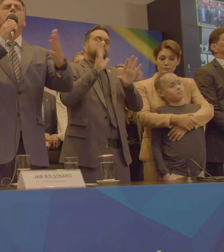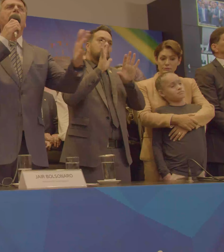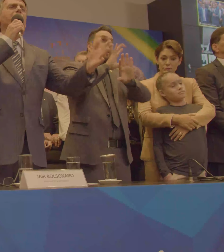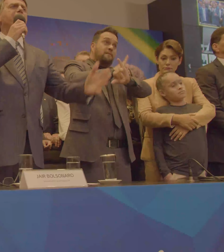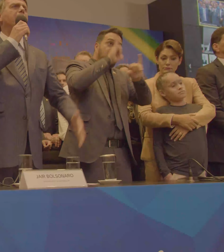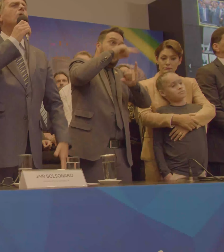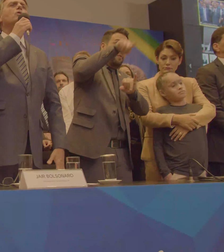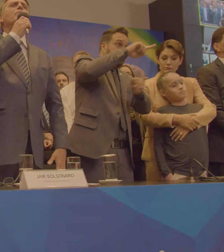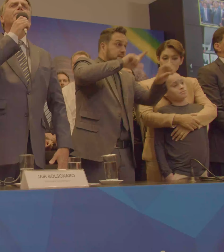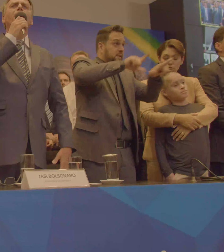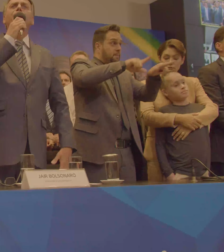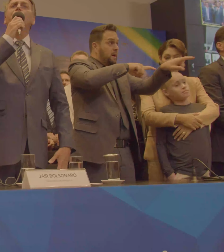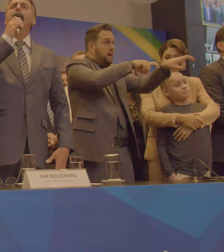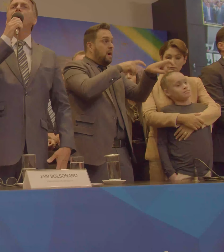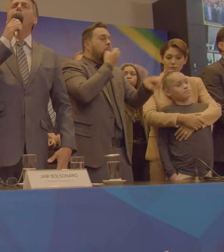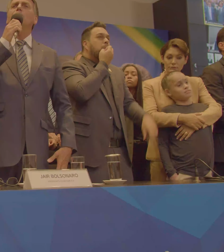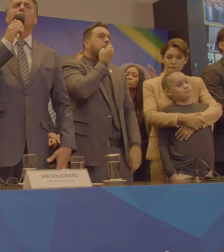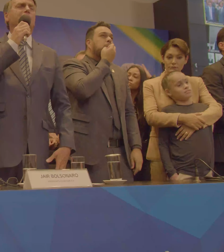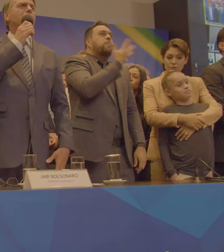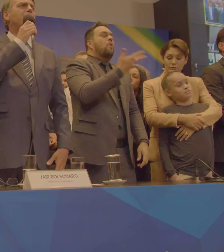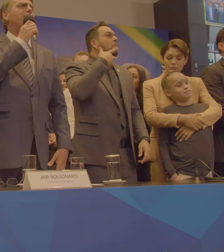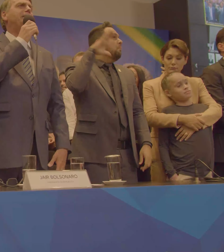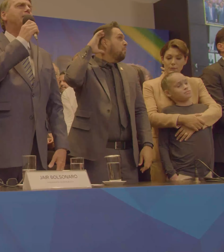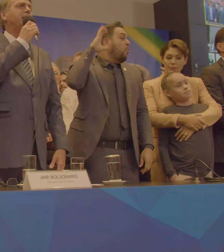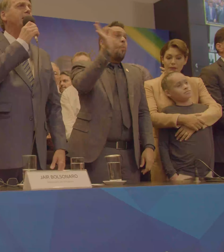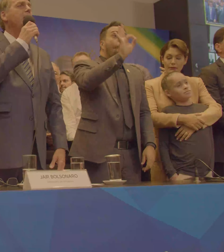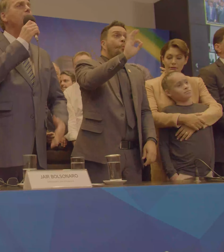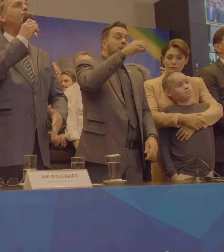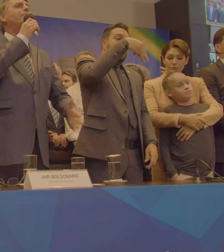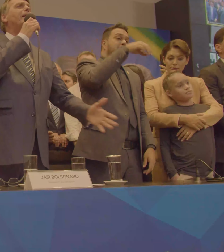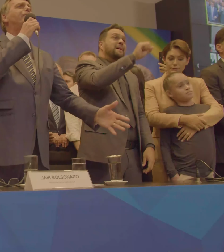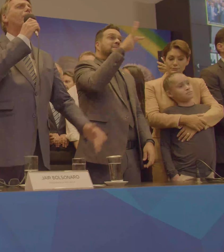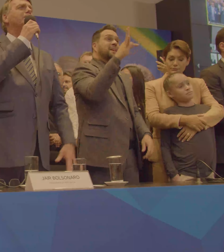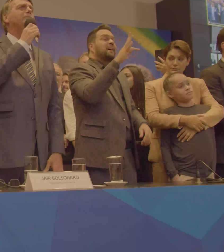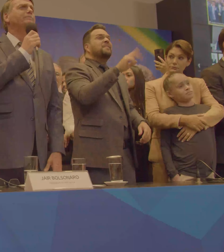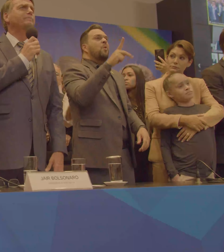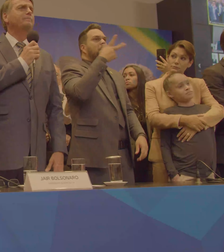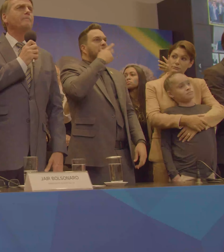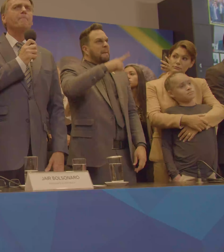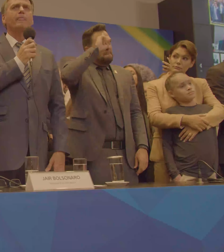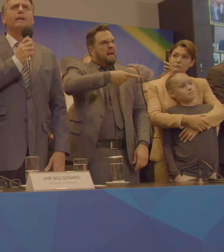quem é do campo aqui, como é bom não se ter mais notícia do MST. E não foi pela força,